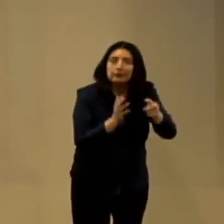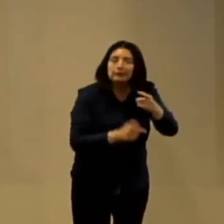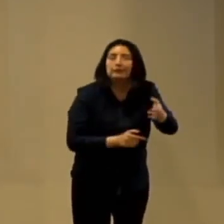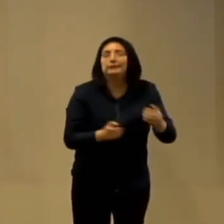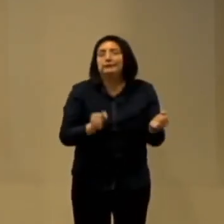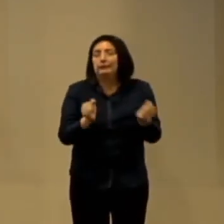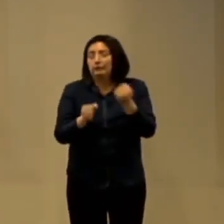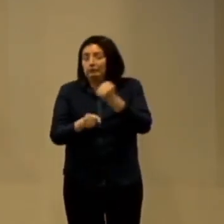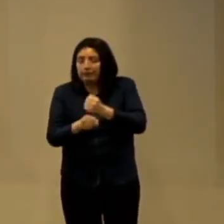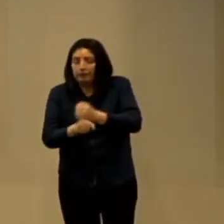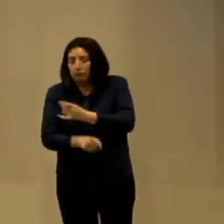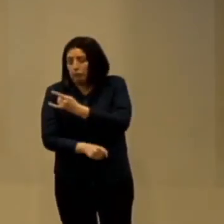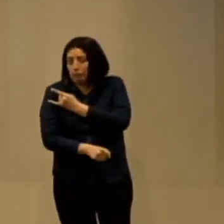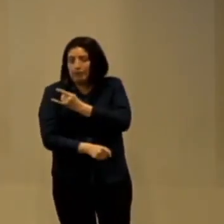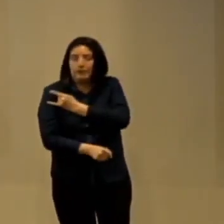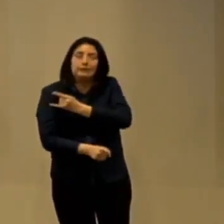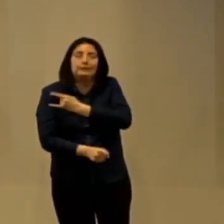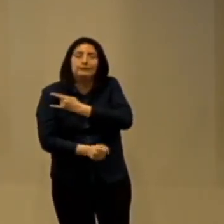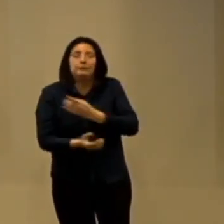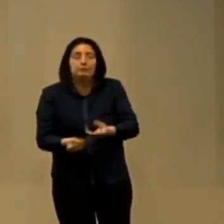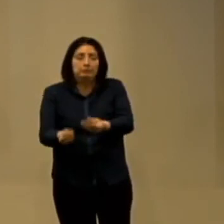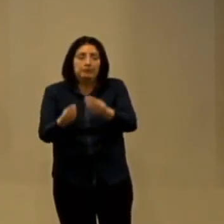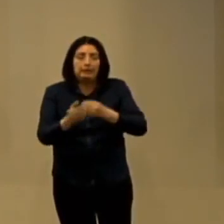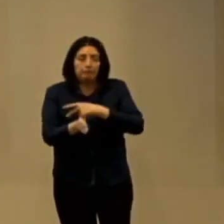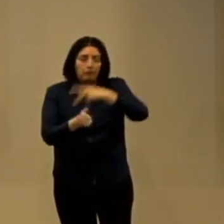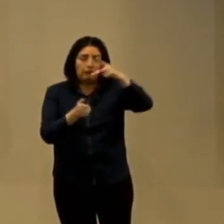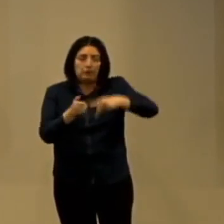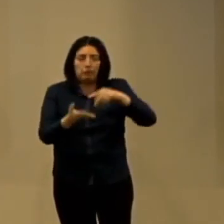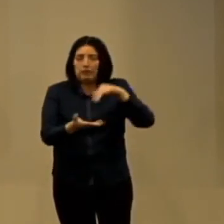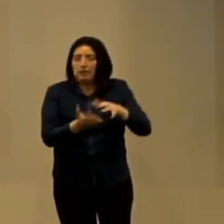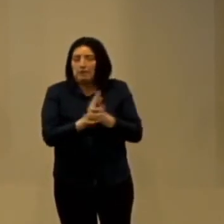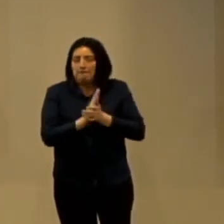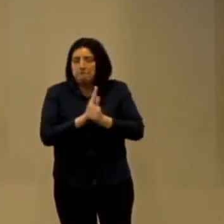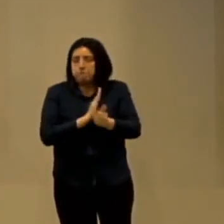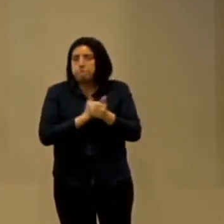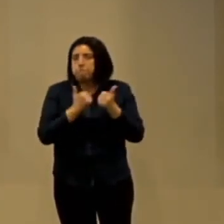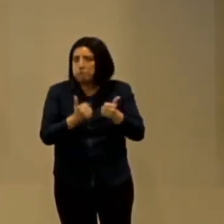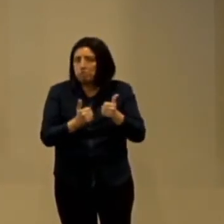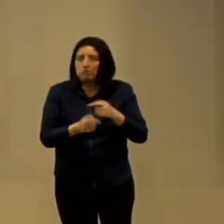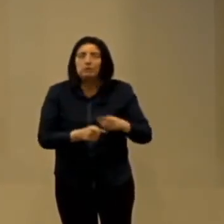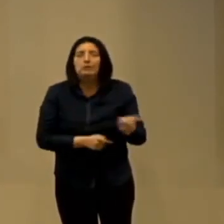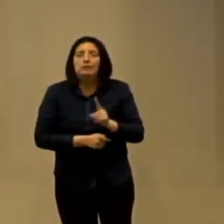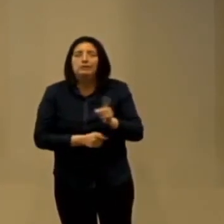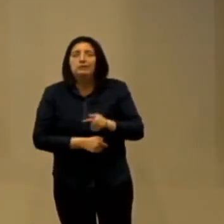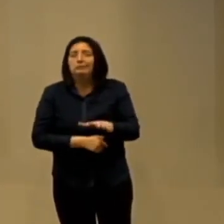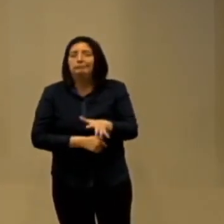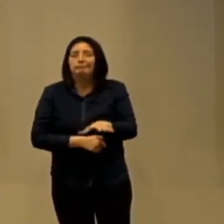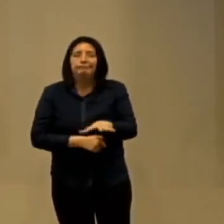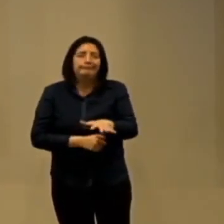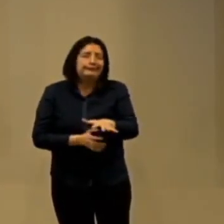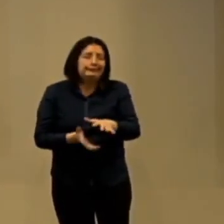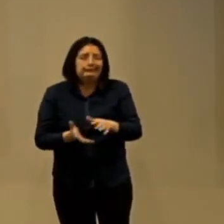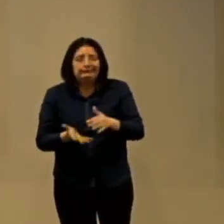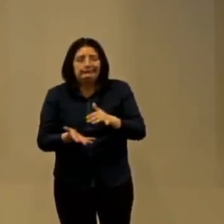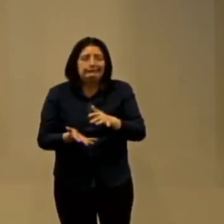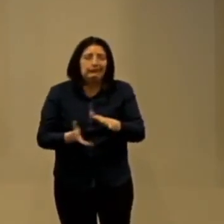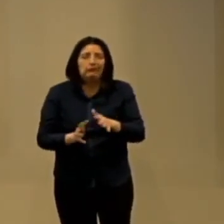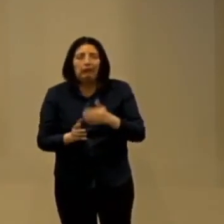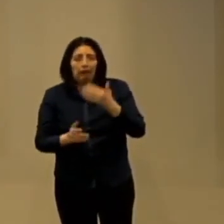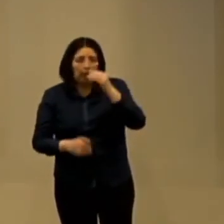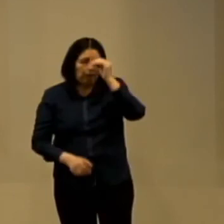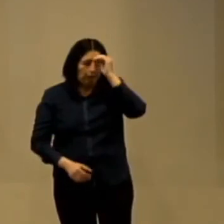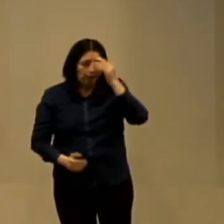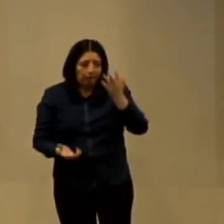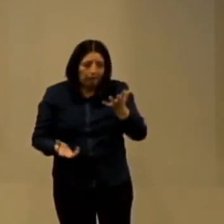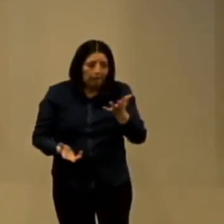con las universidades para que nos den buenos profesionales y no profesionales de media que no están sabiendo nada y